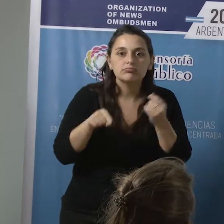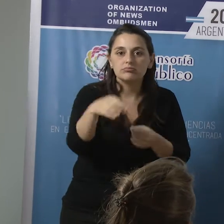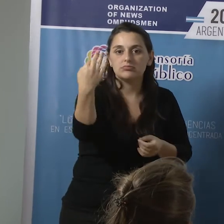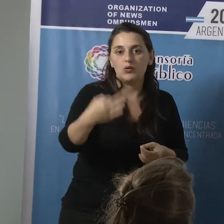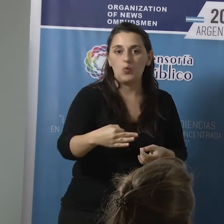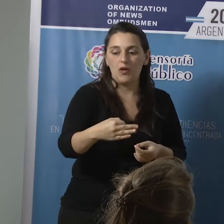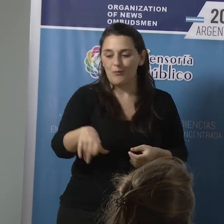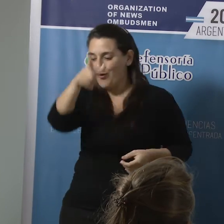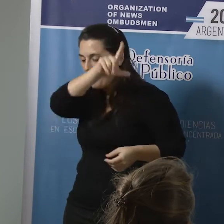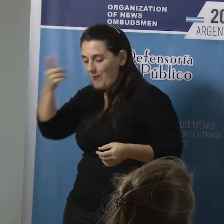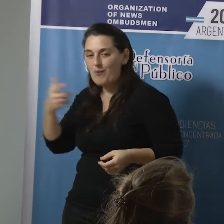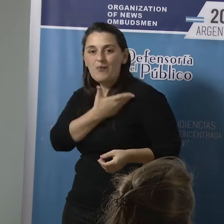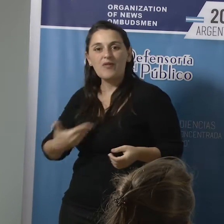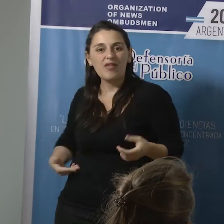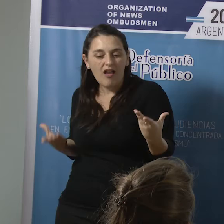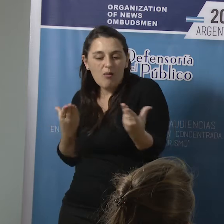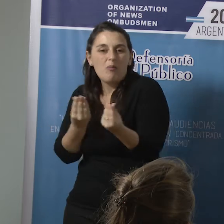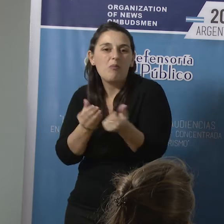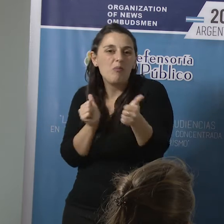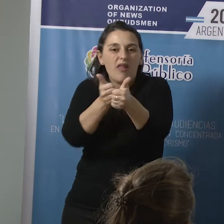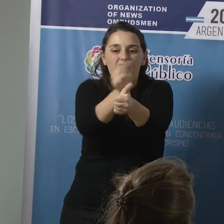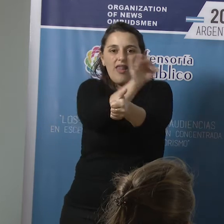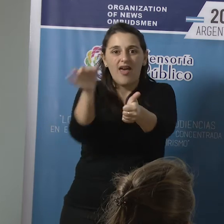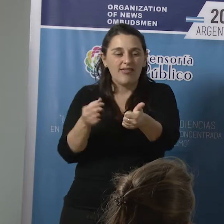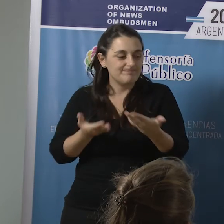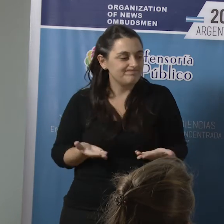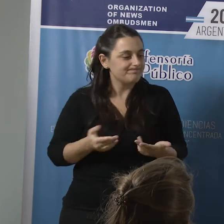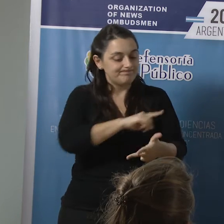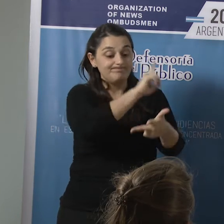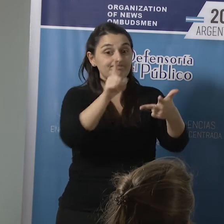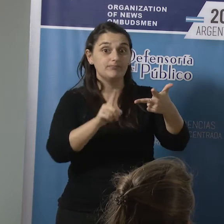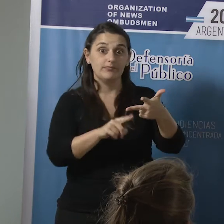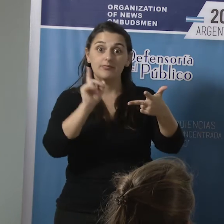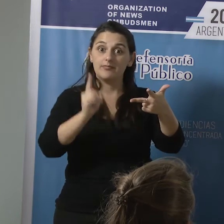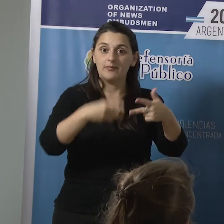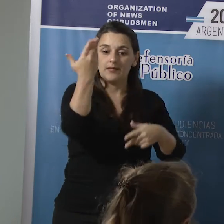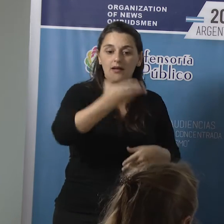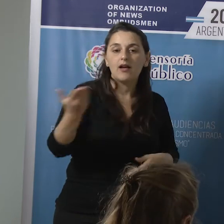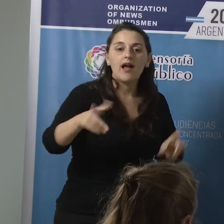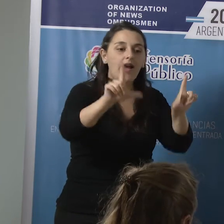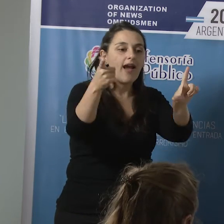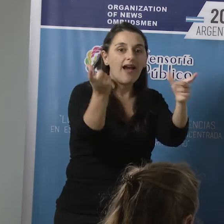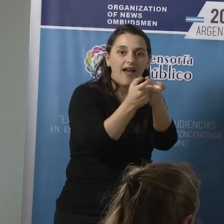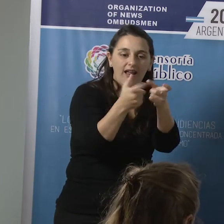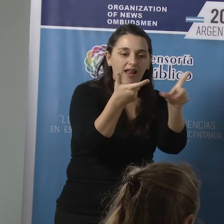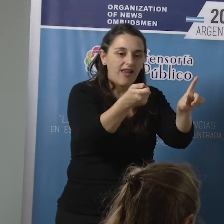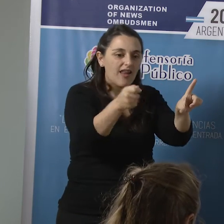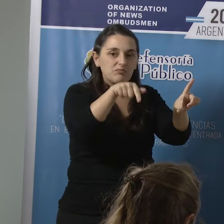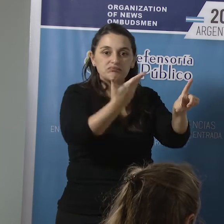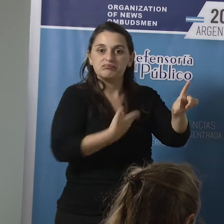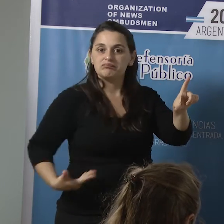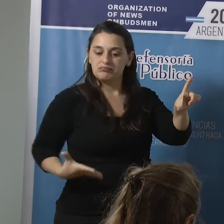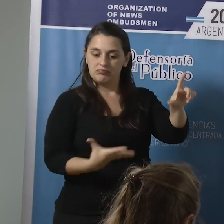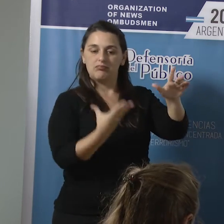una revisión constante de nuestros conceptos. Tercero, la falta obligatoriedad de la figura del defensor en algunos canales. En